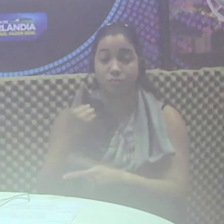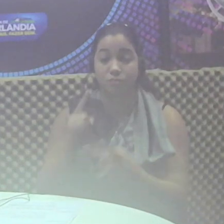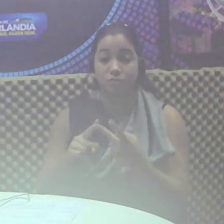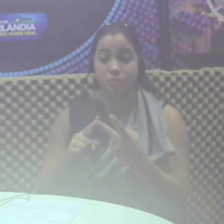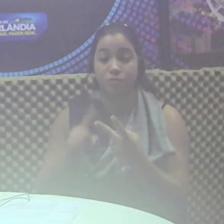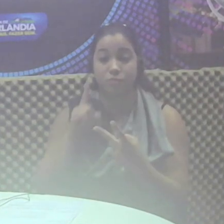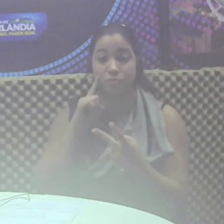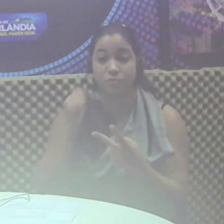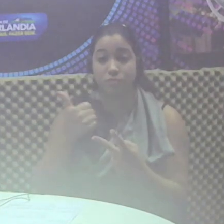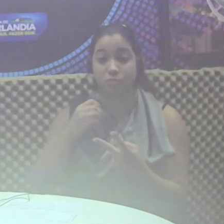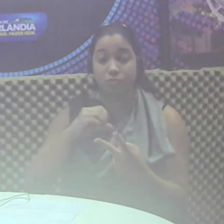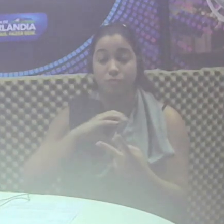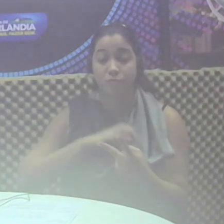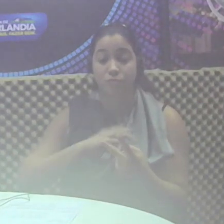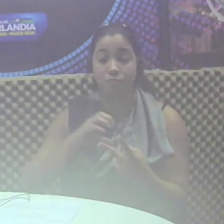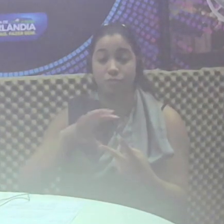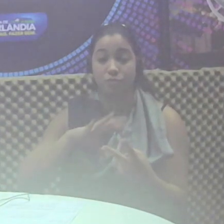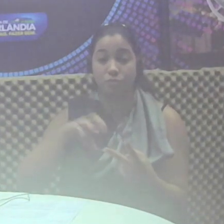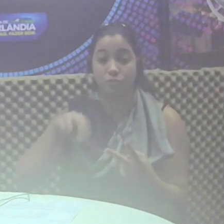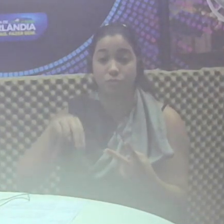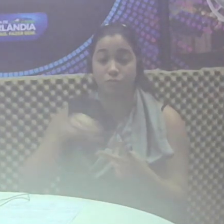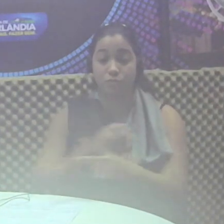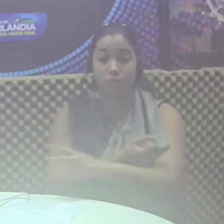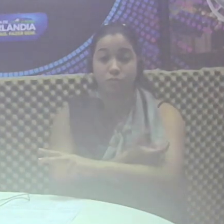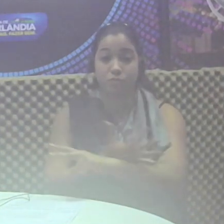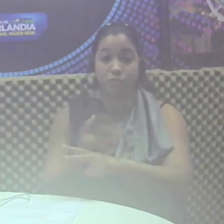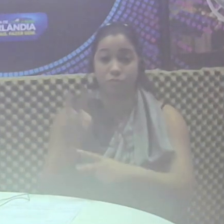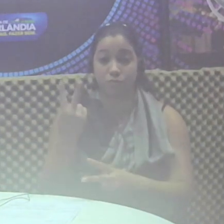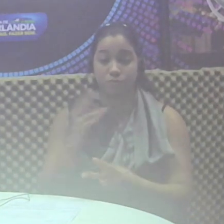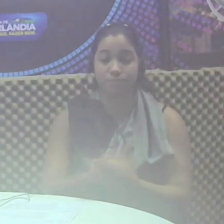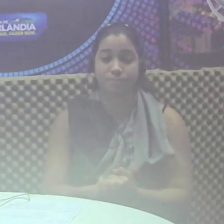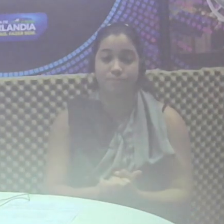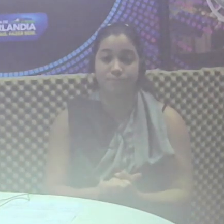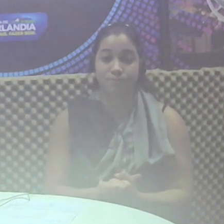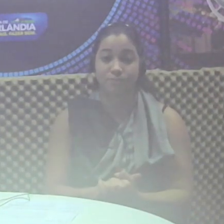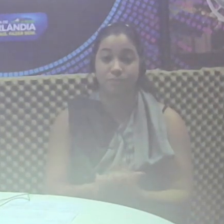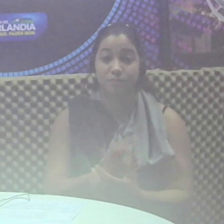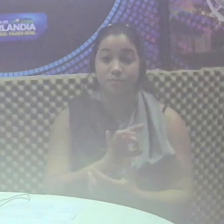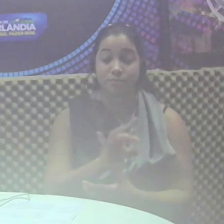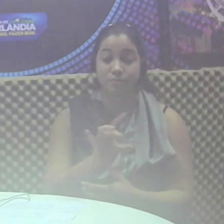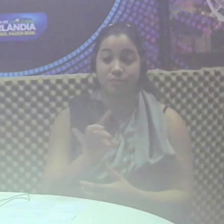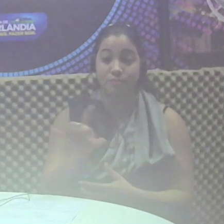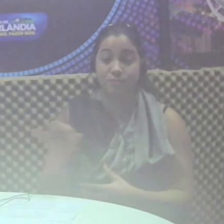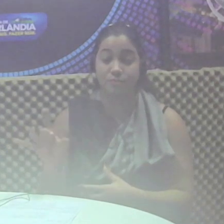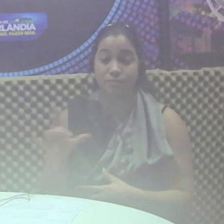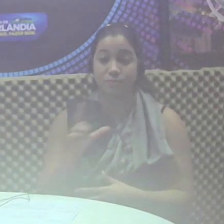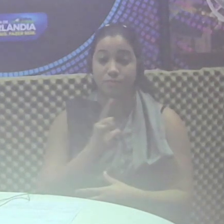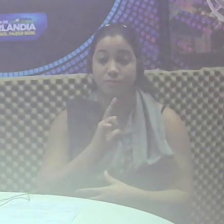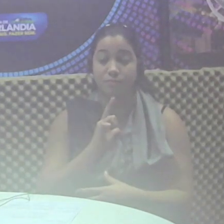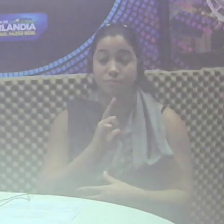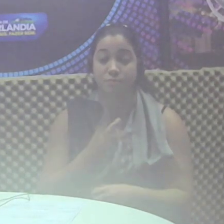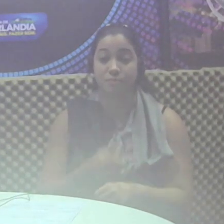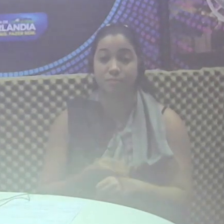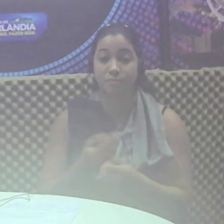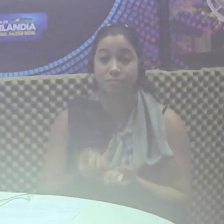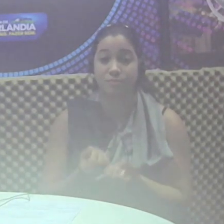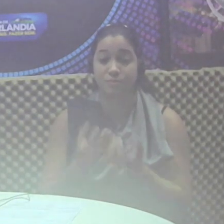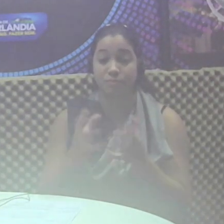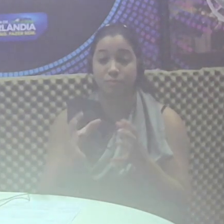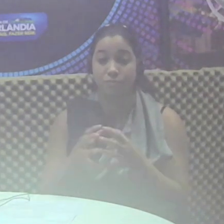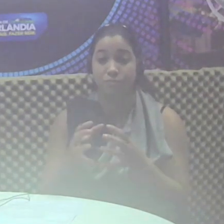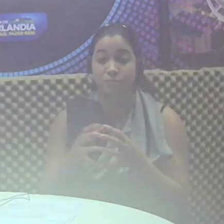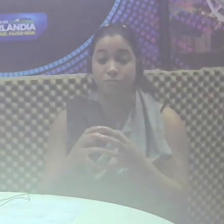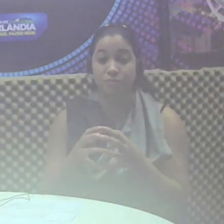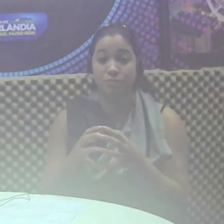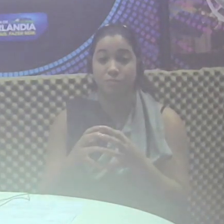dia 16 de novembro na represa de Capim Branco 2. Cada etapa do circuito de pesca tem entrega de troféus para as equipes